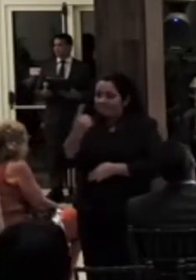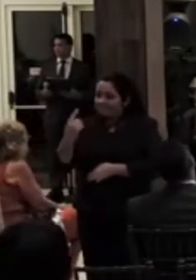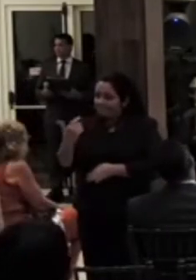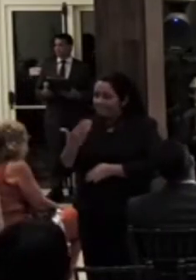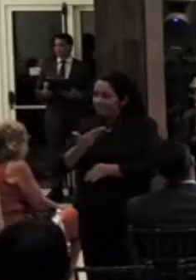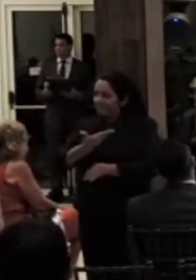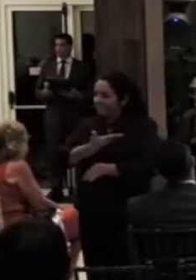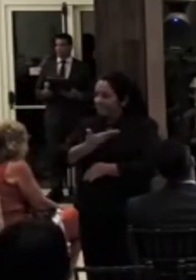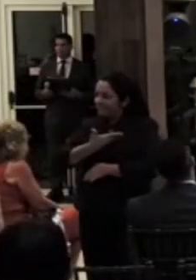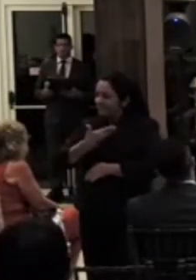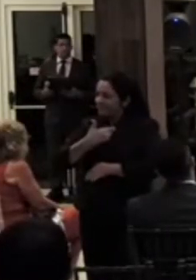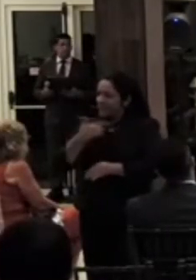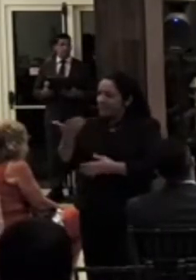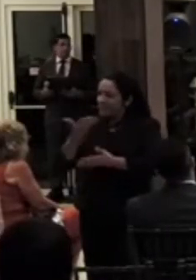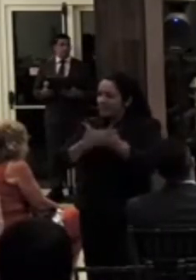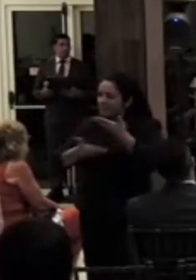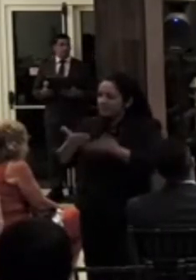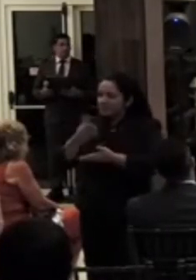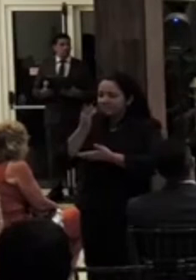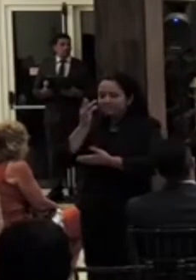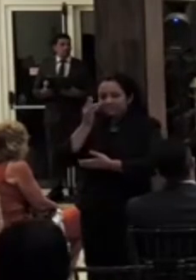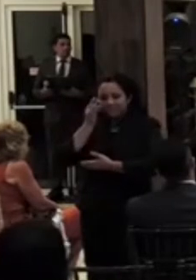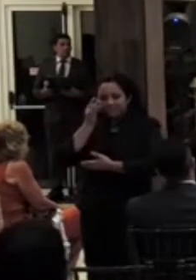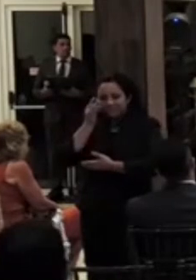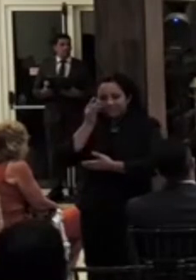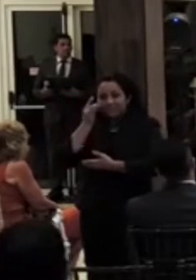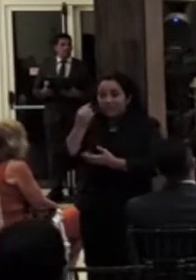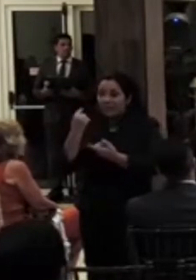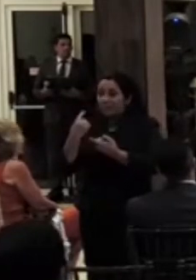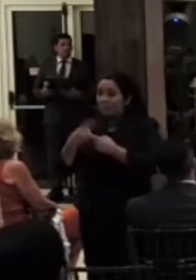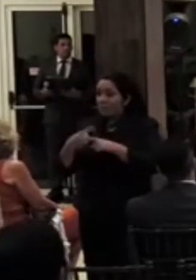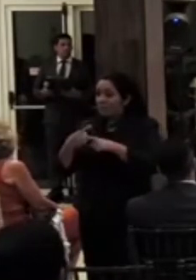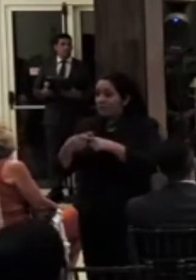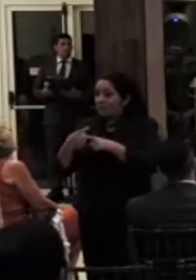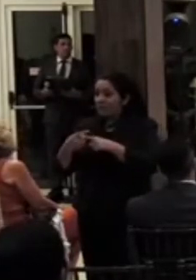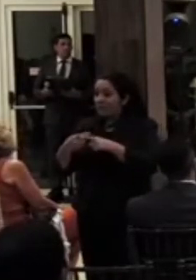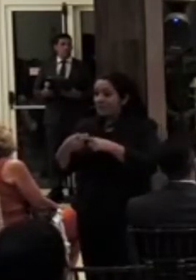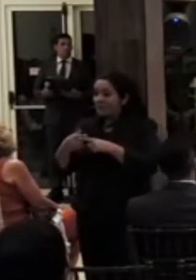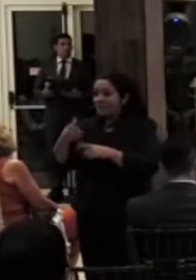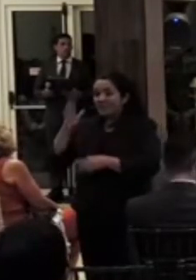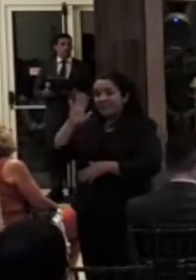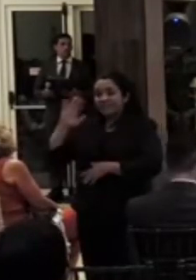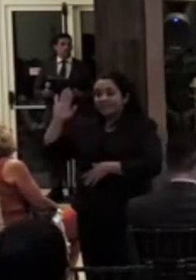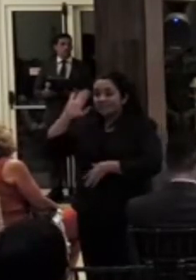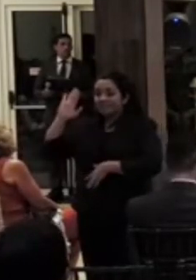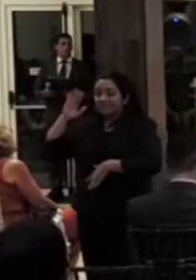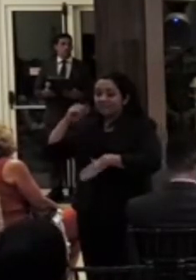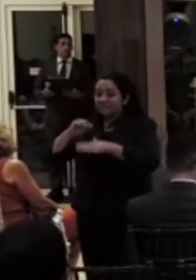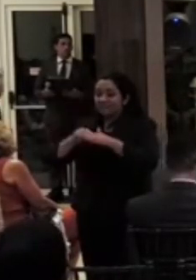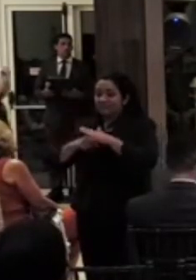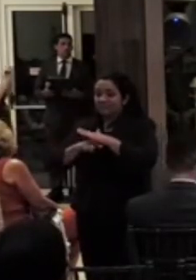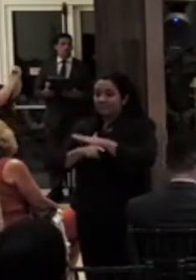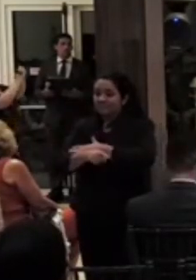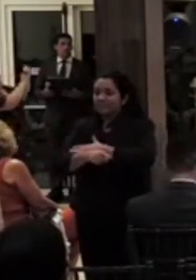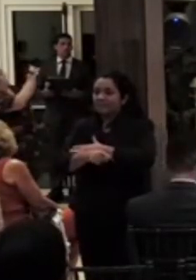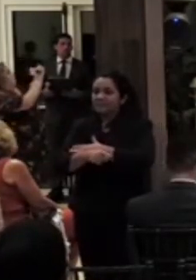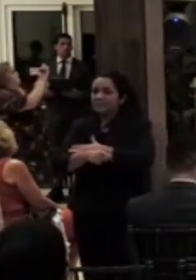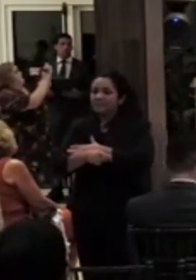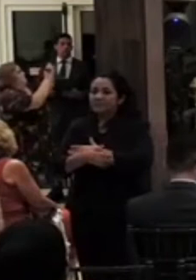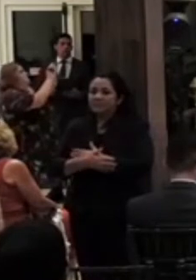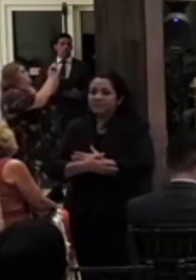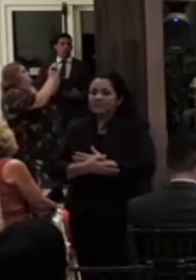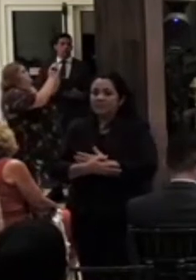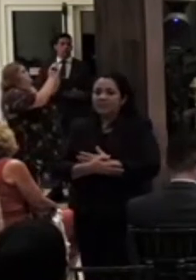enorme realidade. O presente é tão grande. Não nos afastemos. Não nos